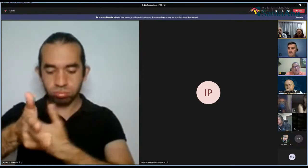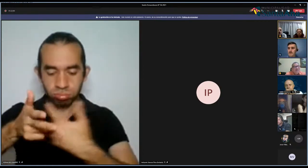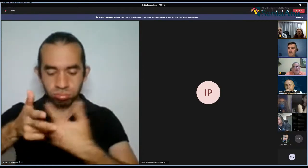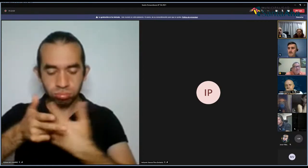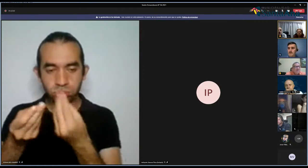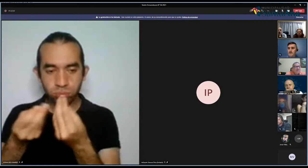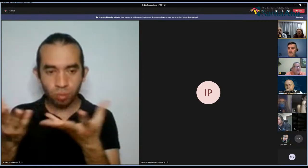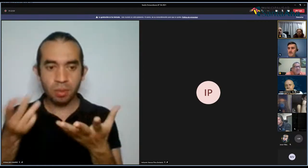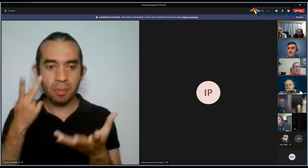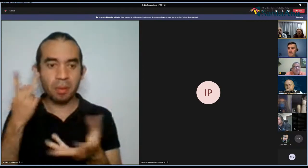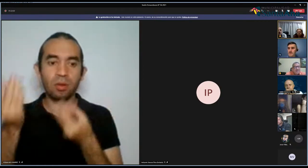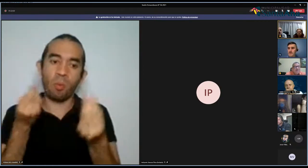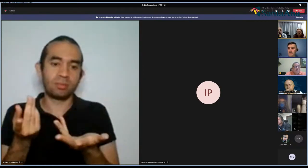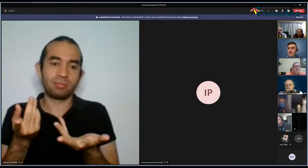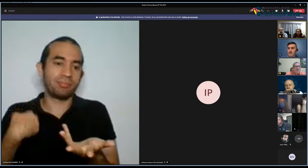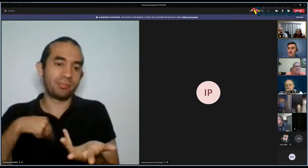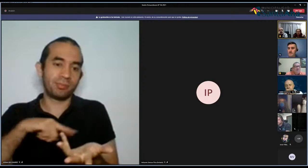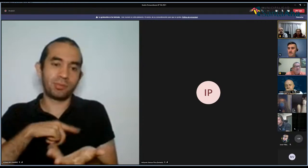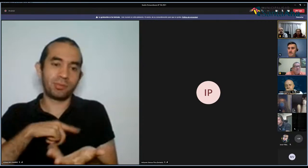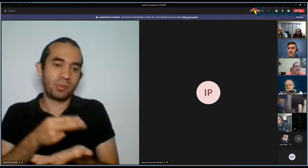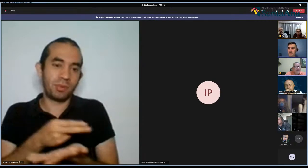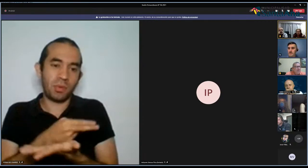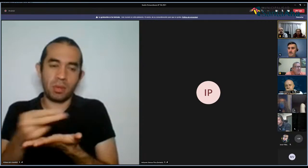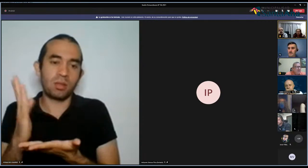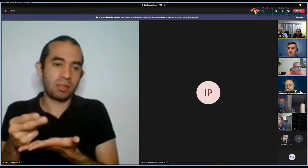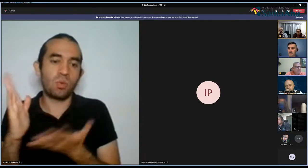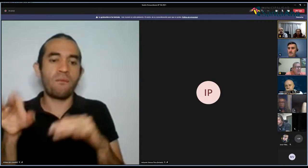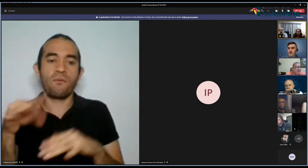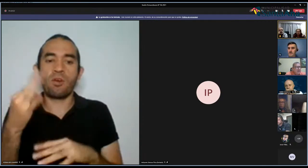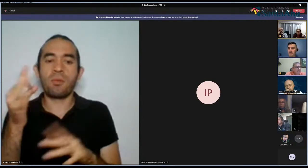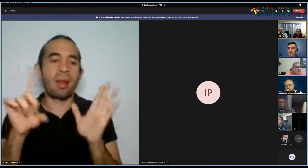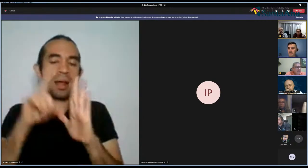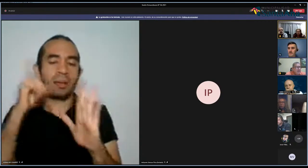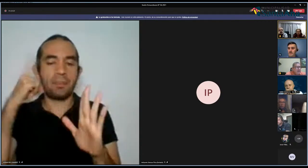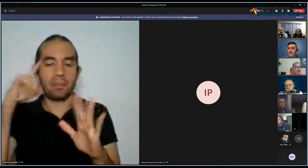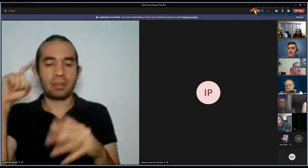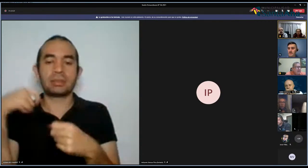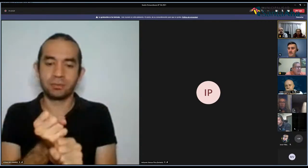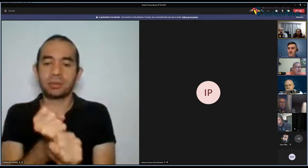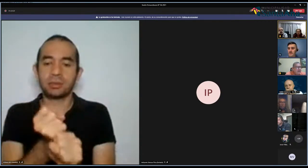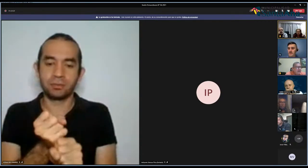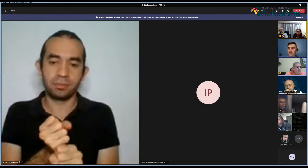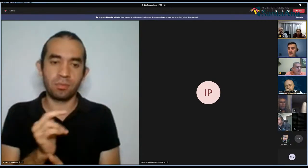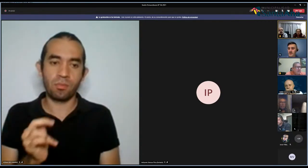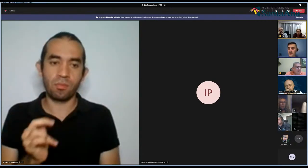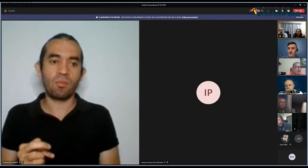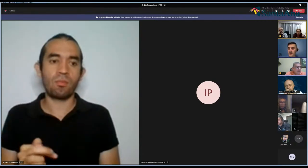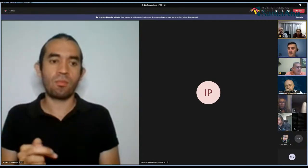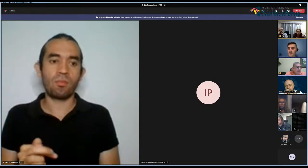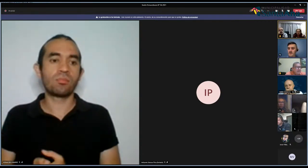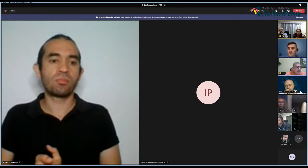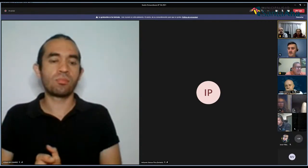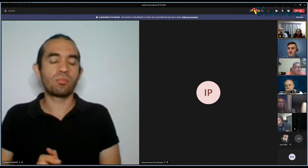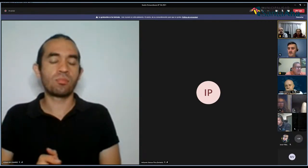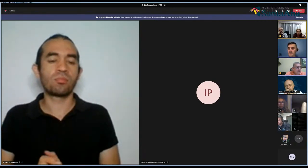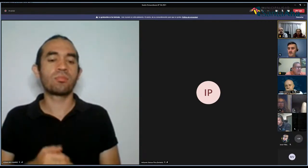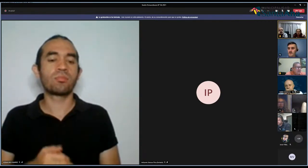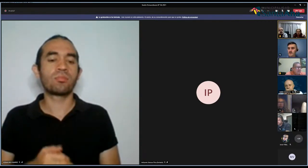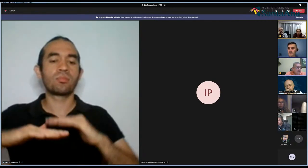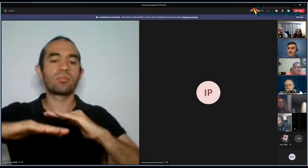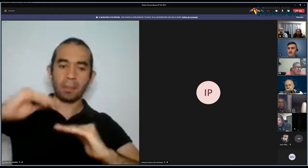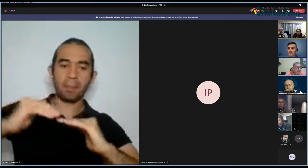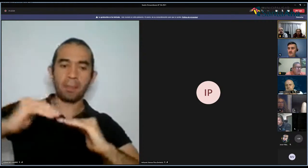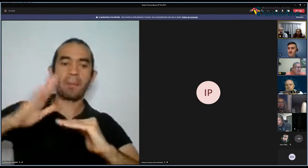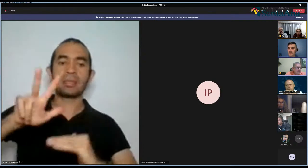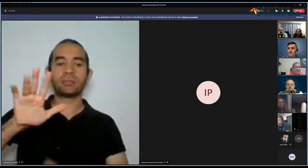hacen nosotros honestamente no tenemos forma legal de poderlo hacer tendría una pendiente más del 3% o sea me